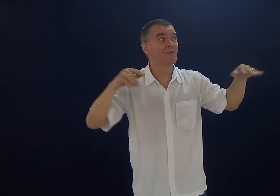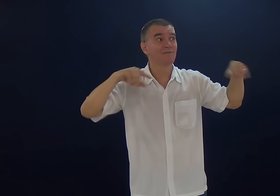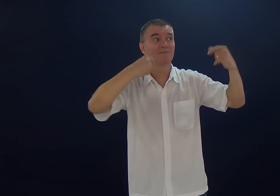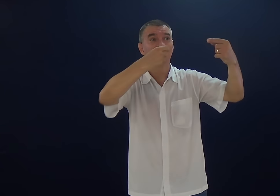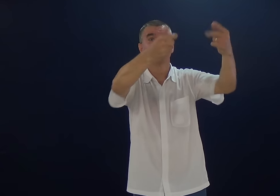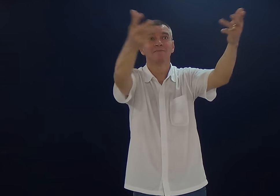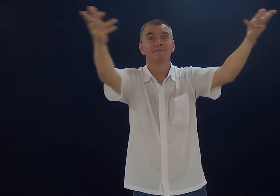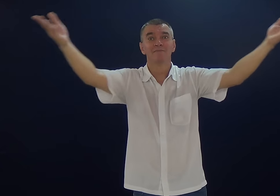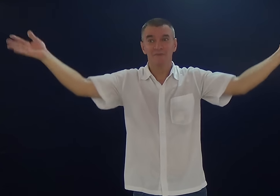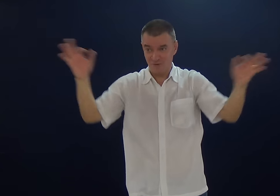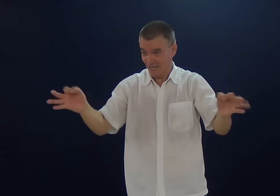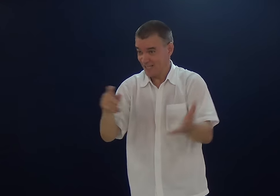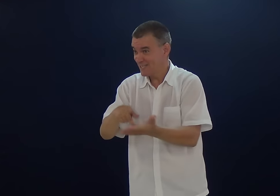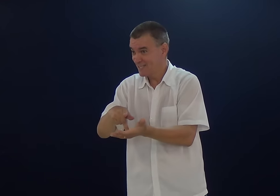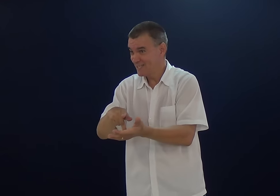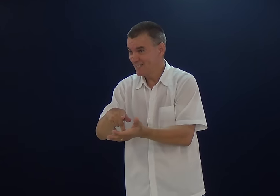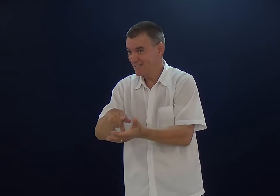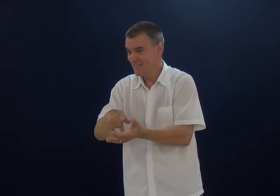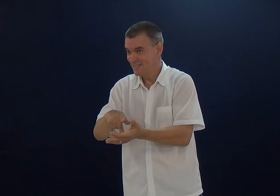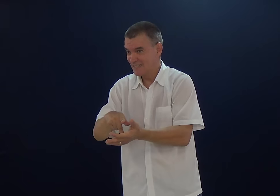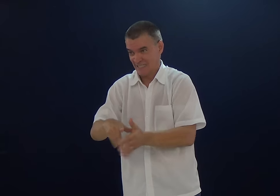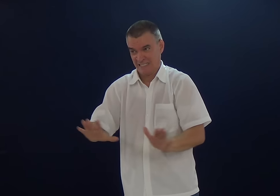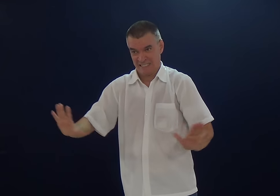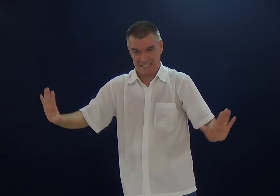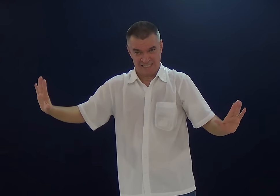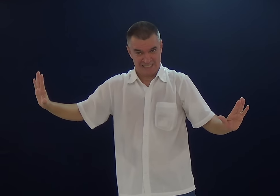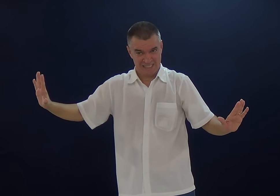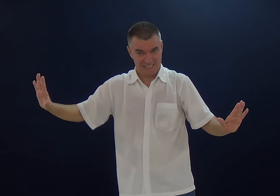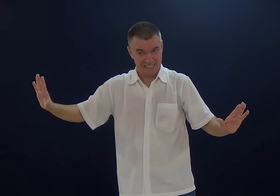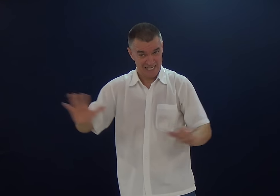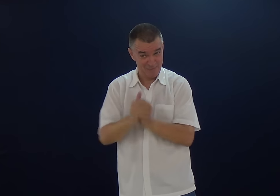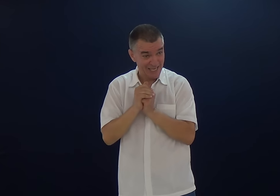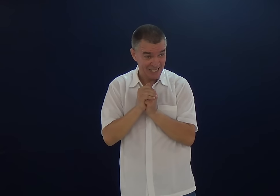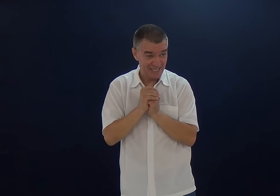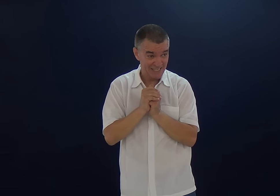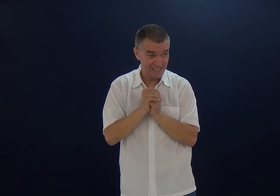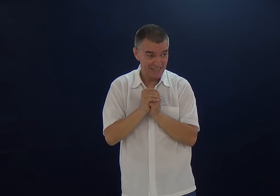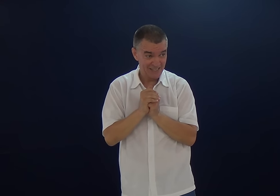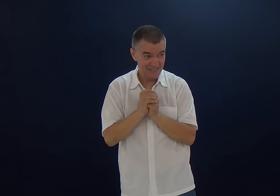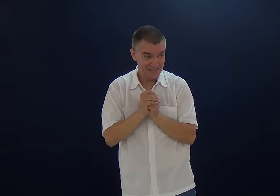trabalho na escola na faculdade nos outros ambientes verdade mantenha-se firme